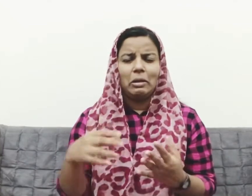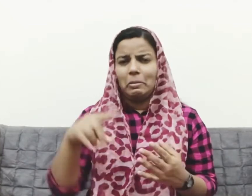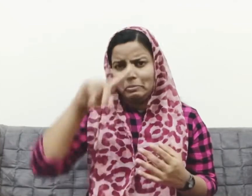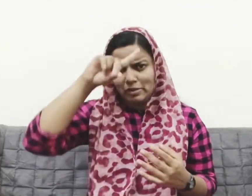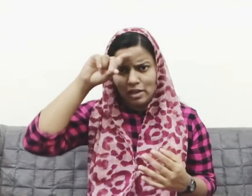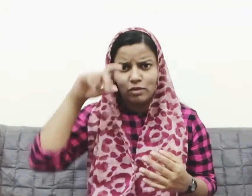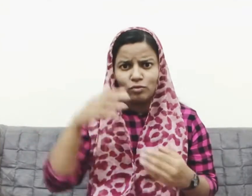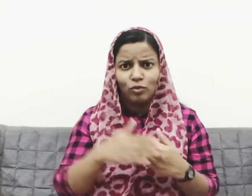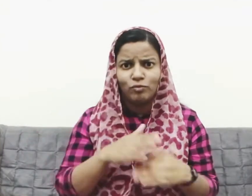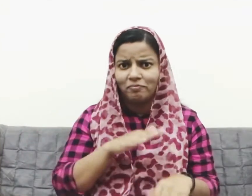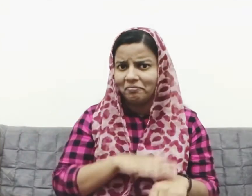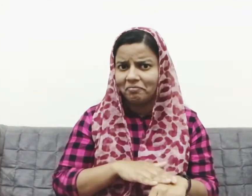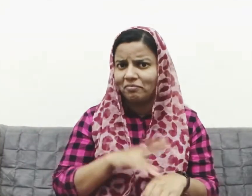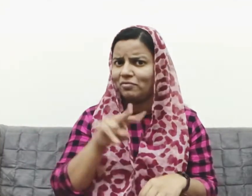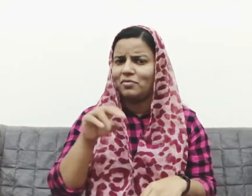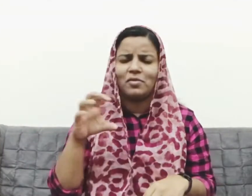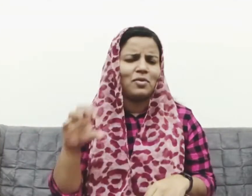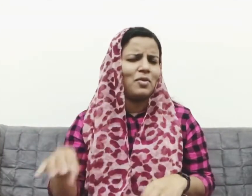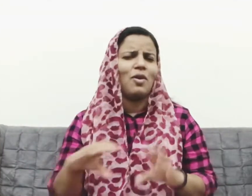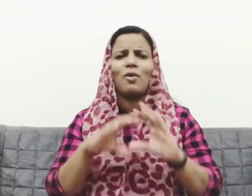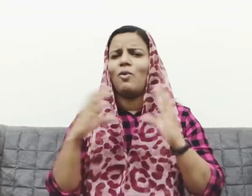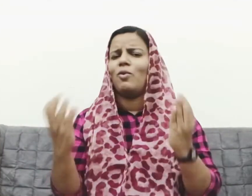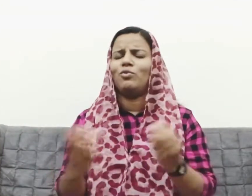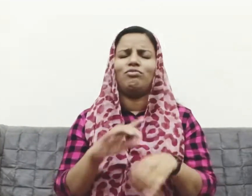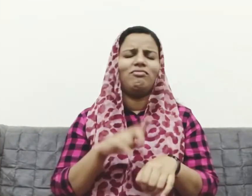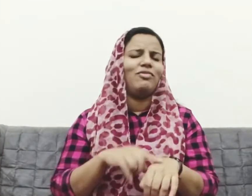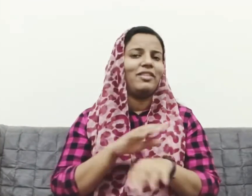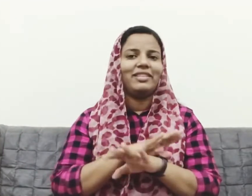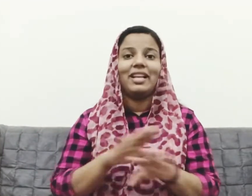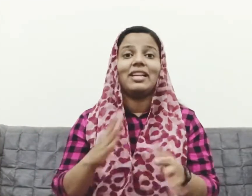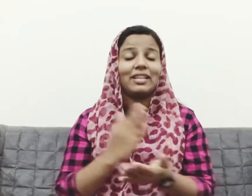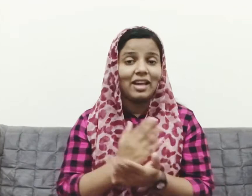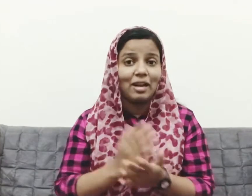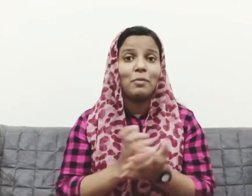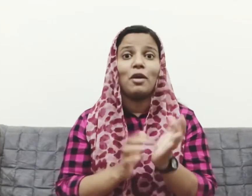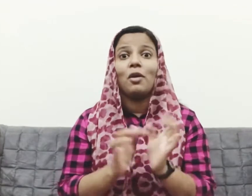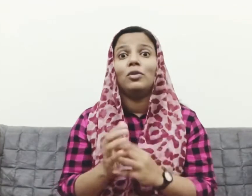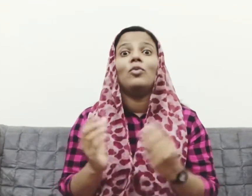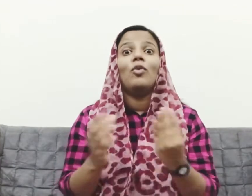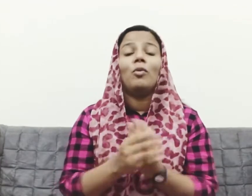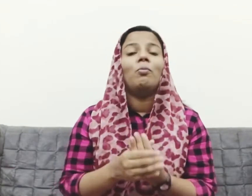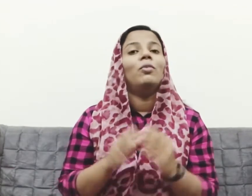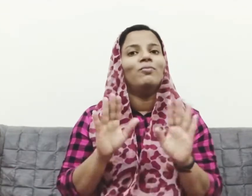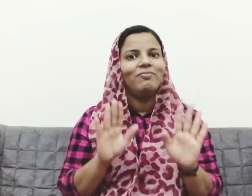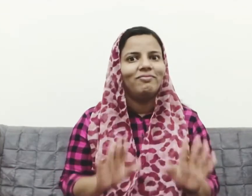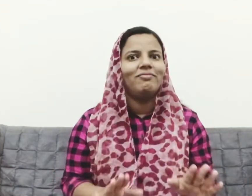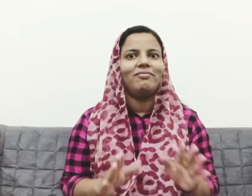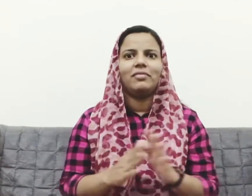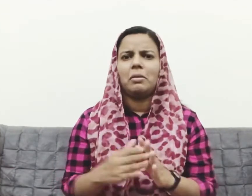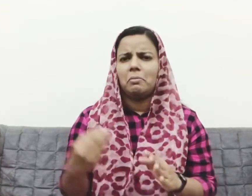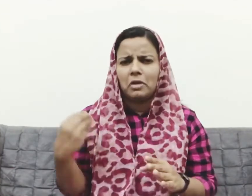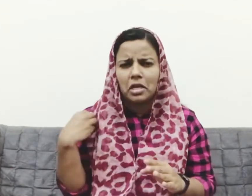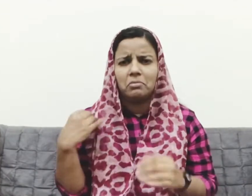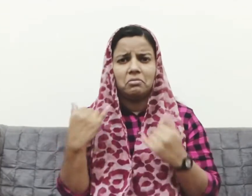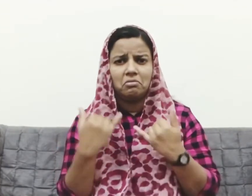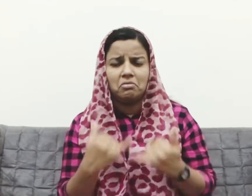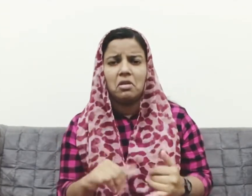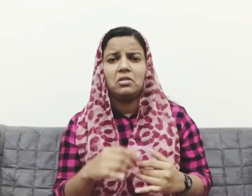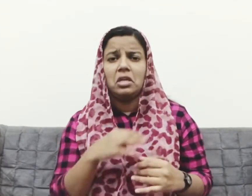തൊടുകയില്ല, ഈ ലോകത്തിലുള്ള ഒന്നും എന്നെ തൊടുകയില്ല, കാരണം കർത്താവ് എൻ്റെ കൂടെയുണ്ട്. ധൈര്യമായിട്ട് പറയാം, നിങ്ങളെ ഉപദ്രവിക്കും, നിങ്ങളെ നശിപ്പിക്കും, നിങ്ങളുടെ